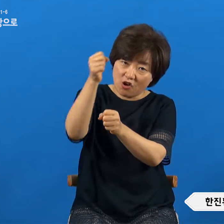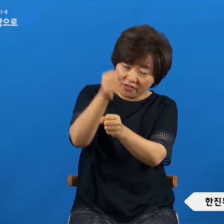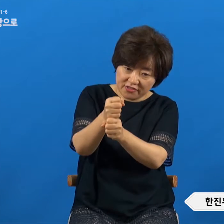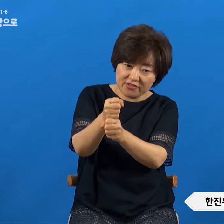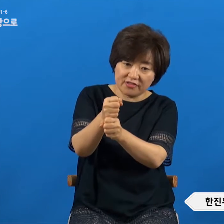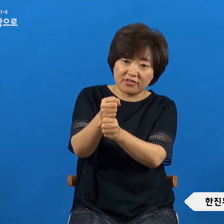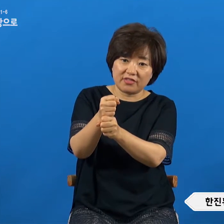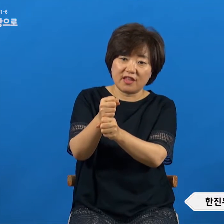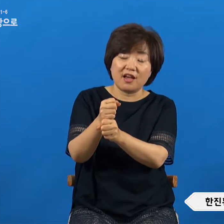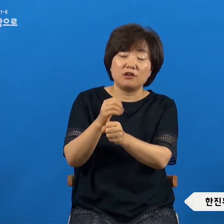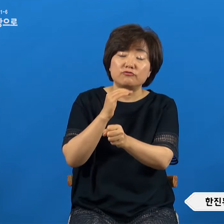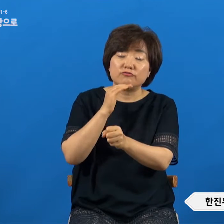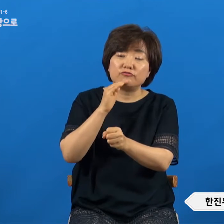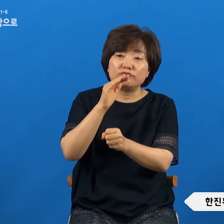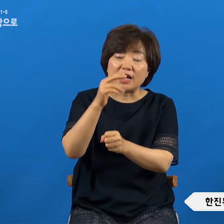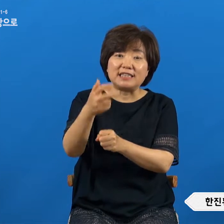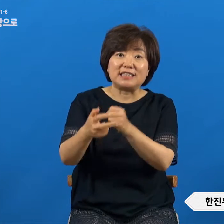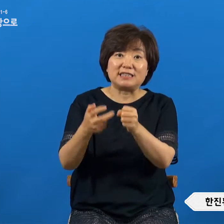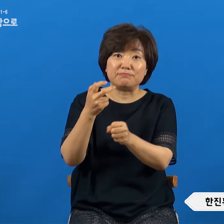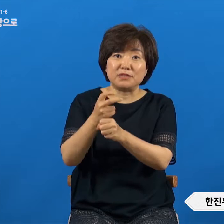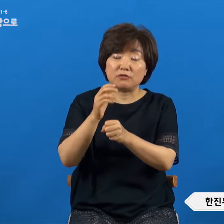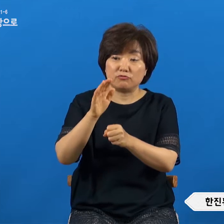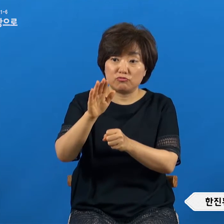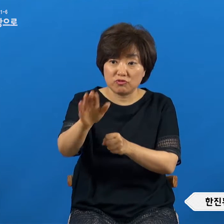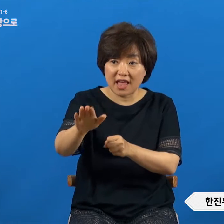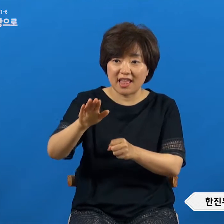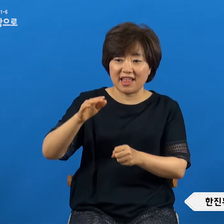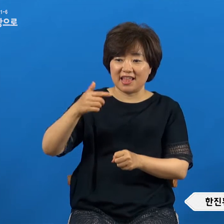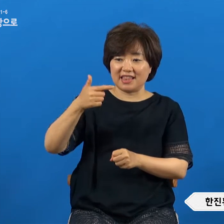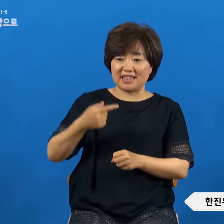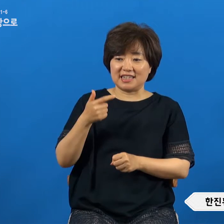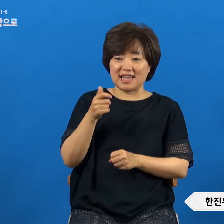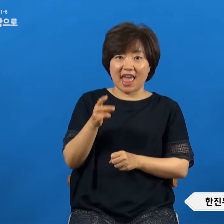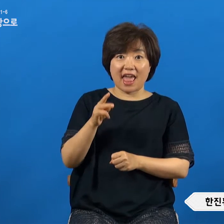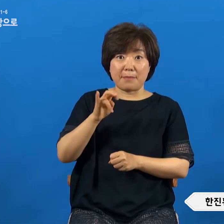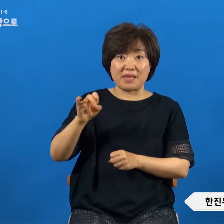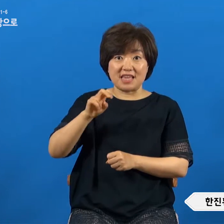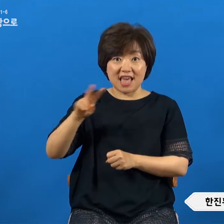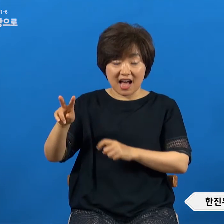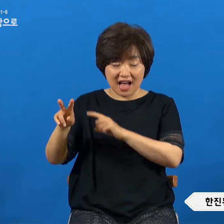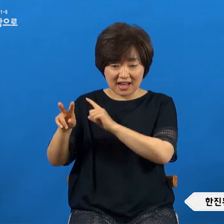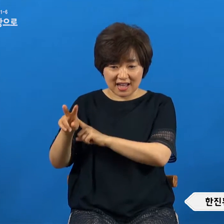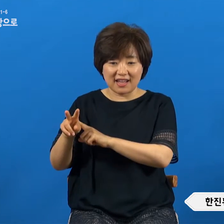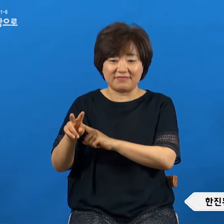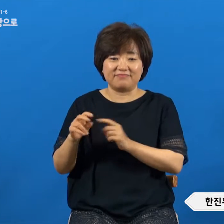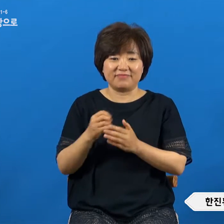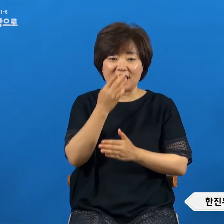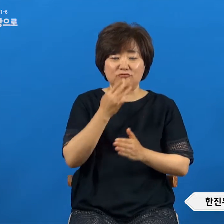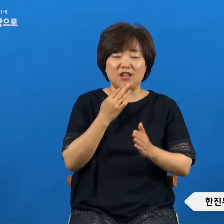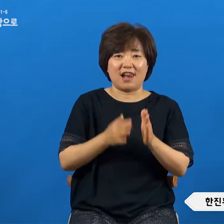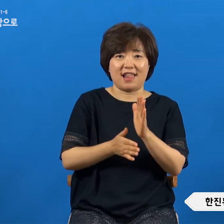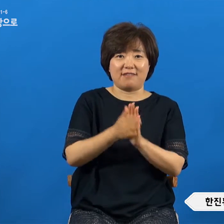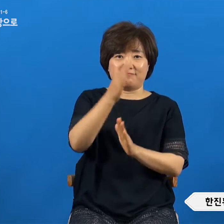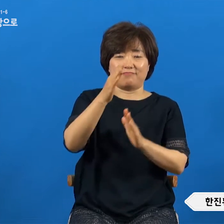BC 445년에는 느헤미야에 의해서 예루살렘 성벽이 재건이